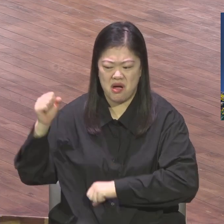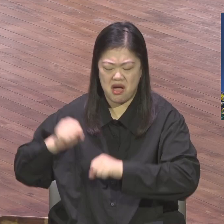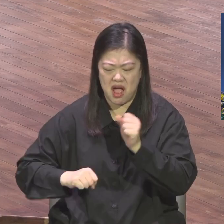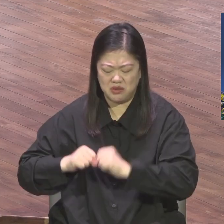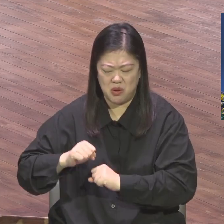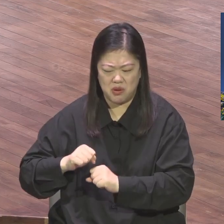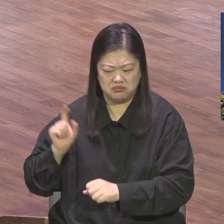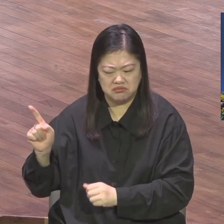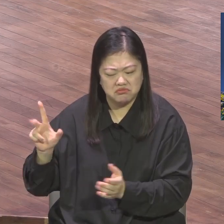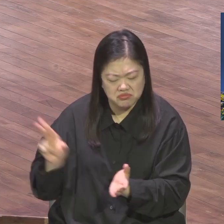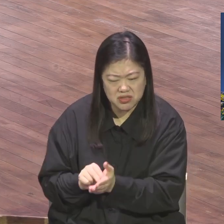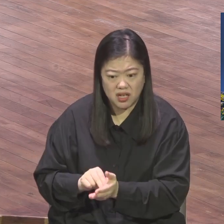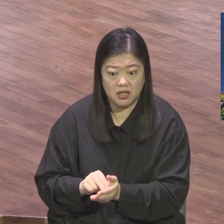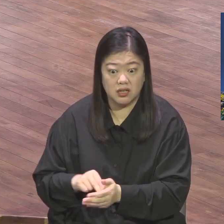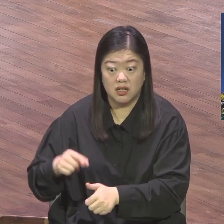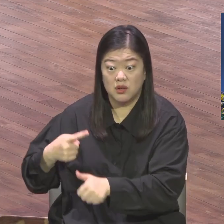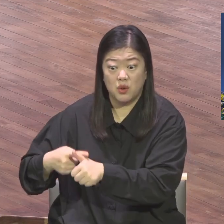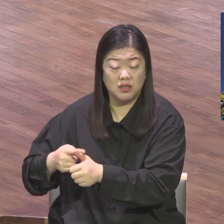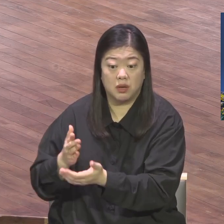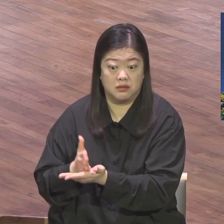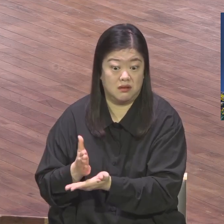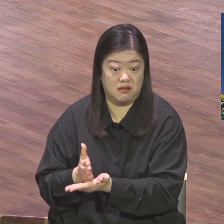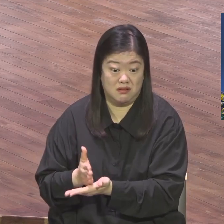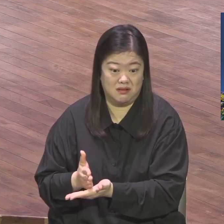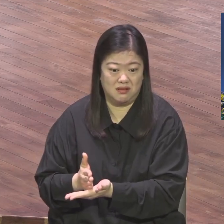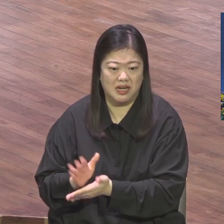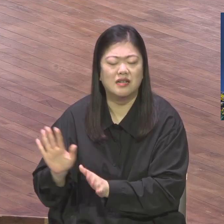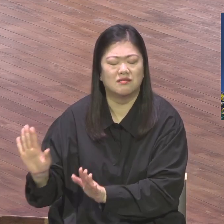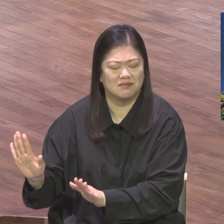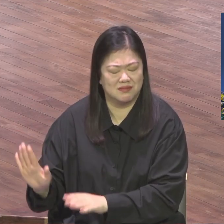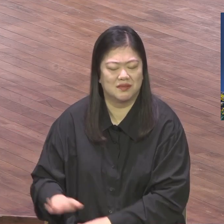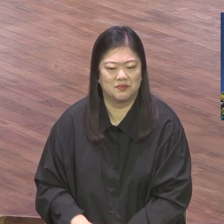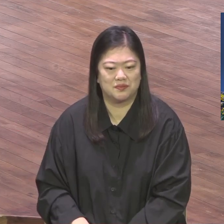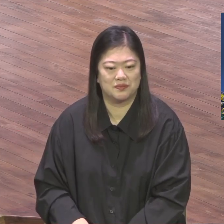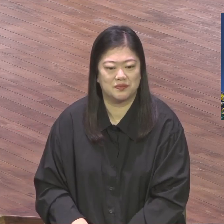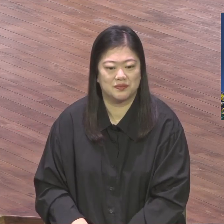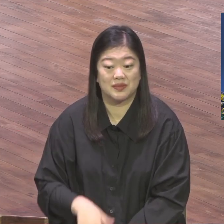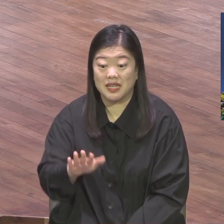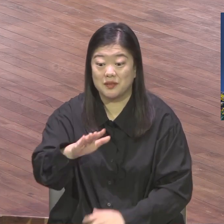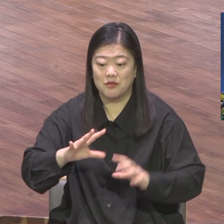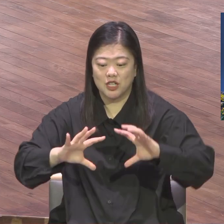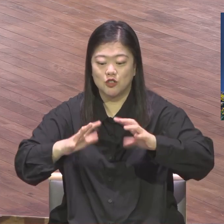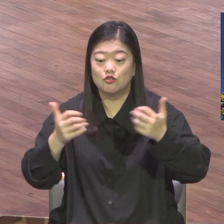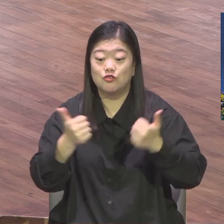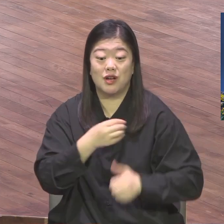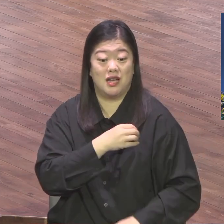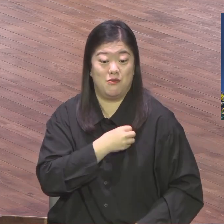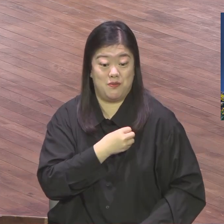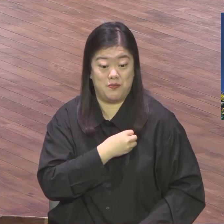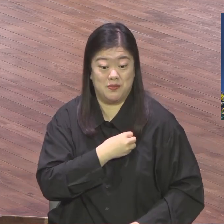정치한 현장 가보면 진짜 놀라울 정도로 하나님 안 계십니다.